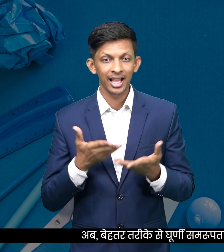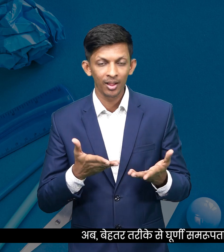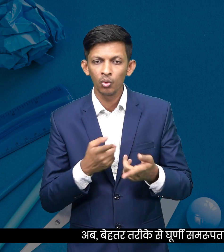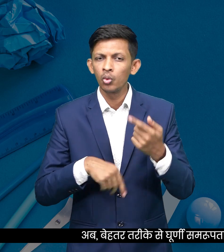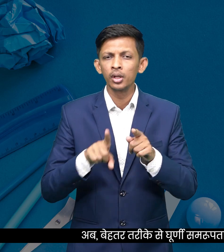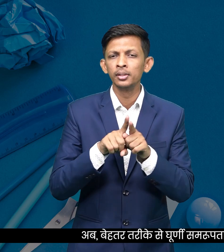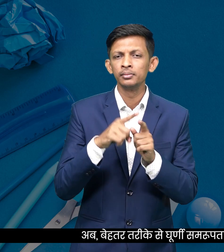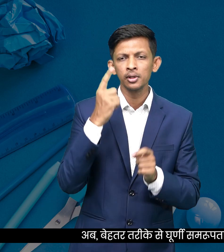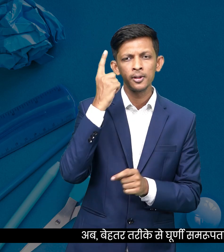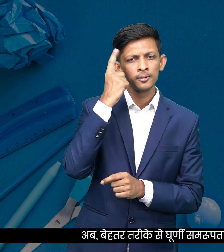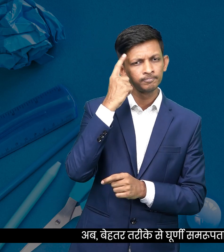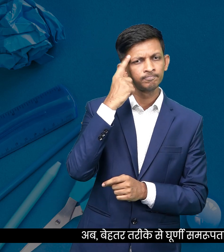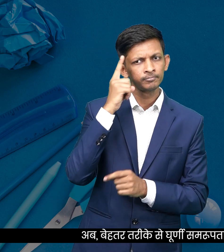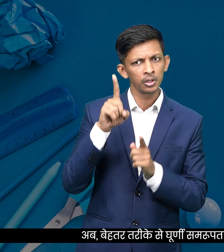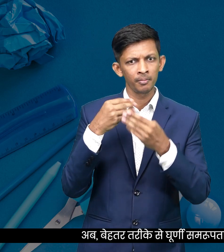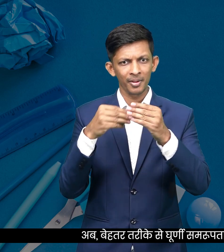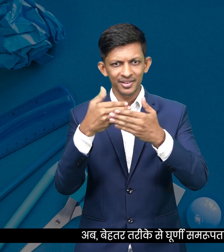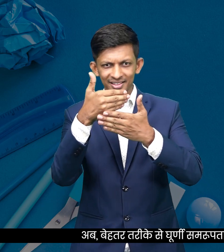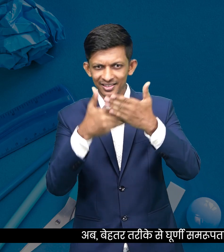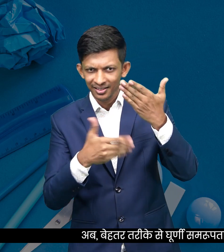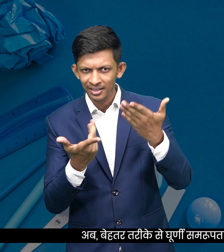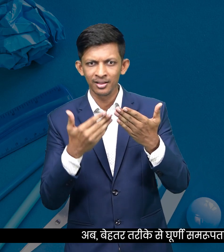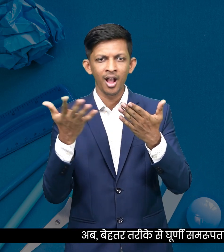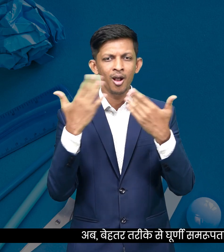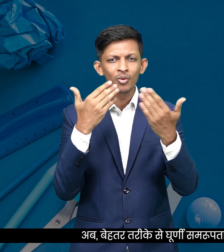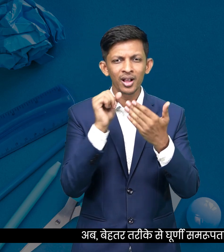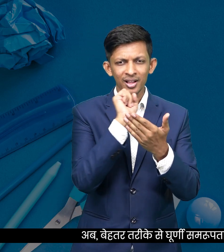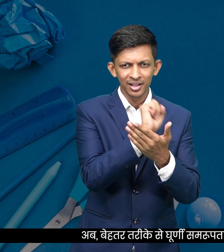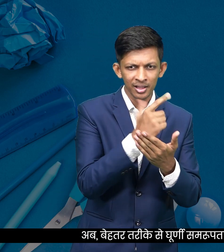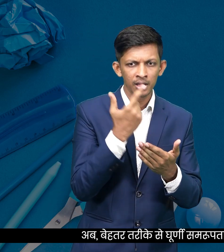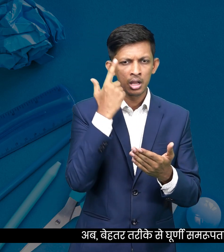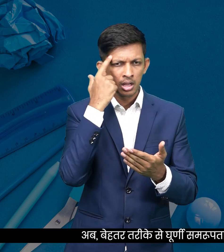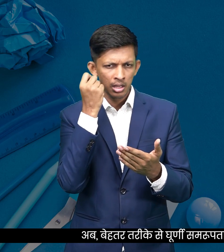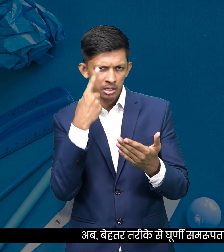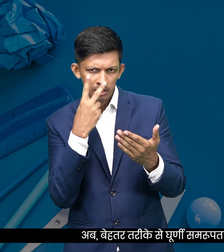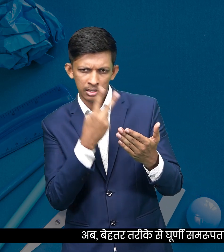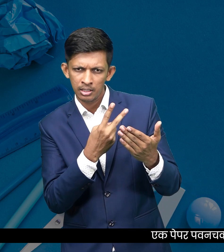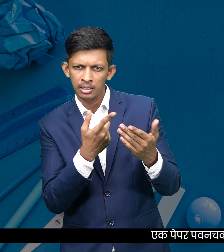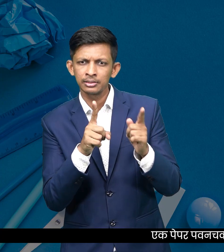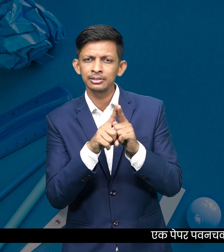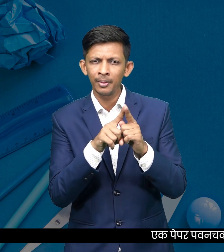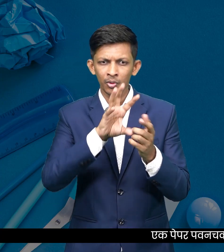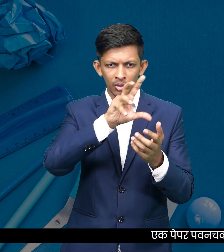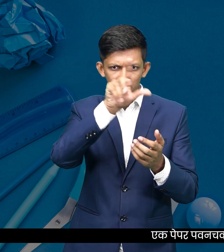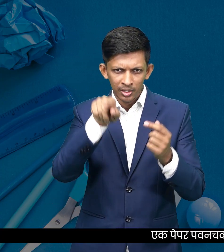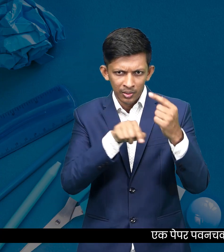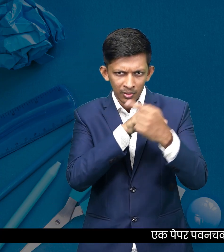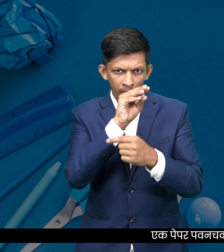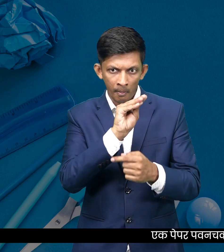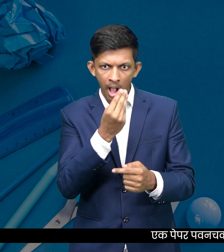अब बेहतर तरीके से घूर्णी समरूपता की विशेषताओं को समझने के लिए एक पेपर पवनचक्की पर विचार